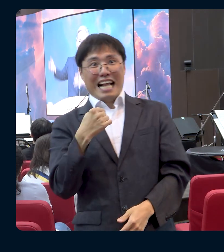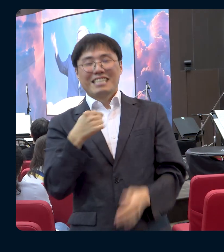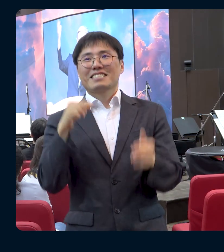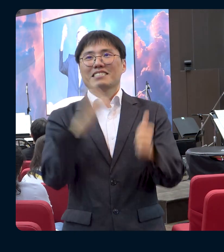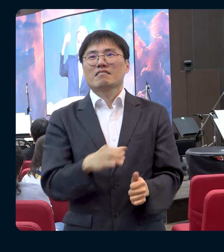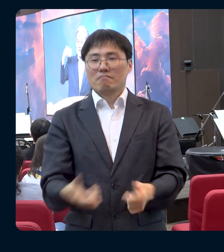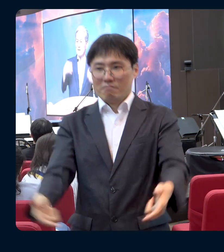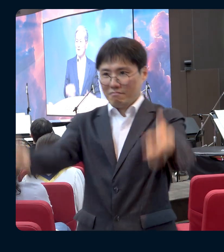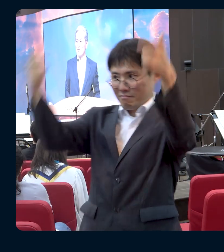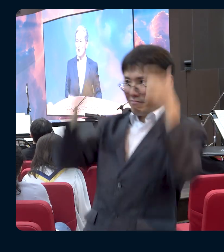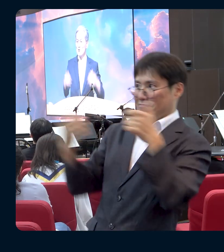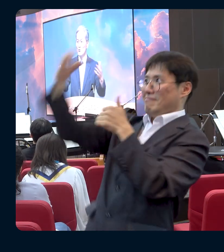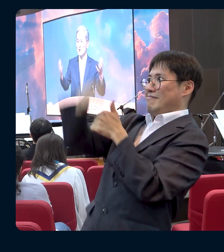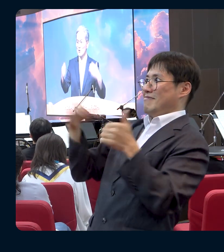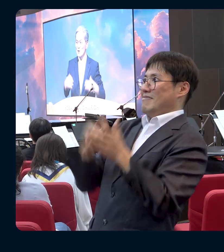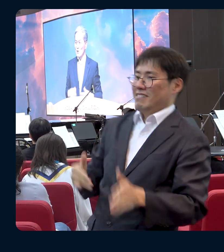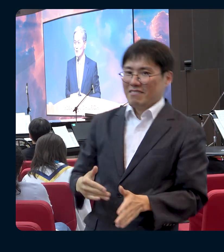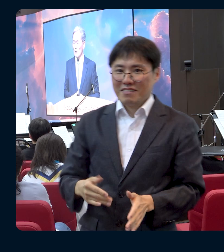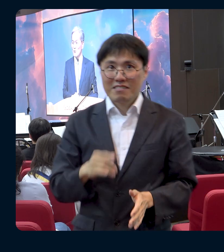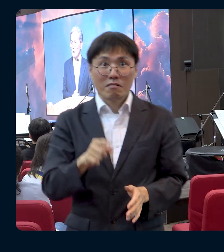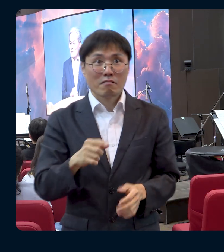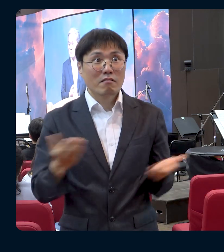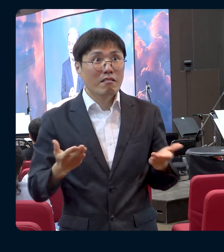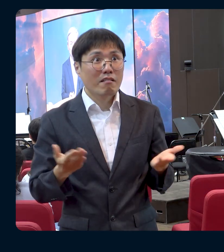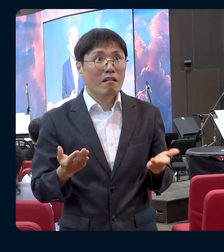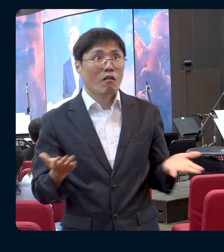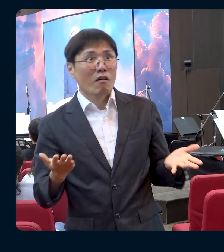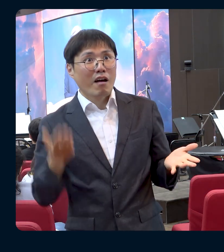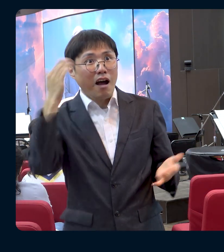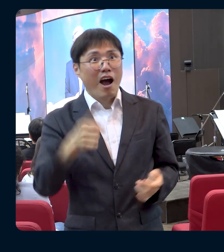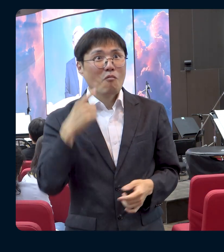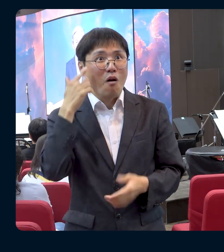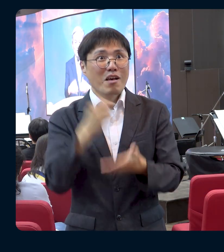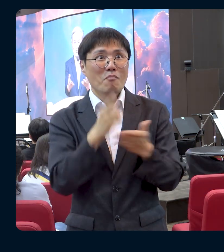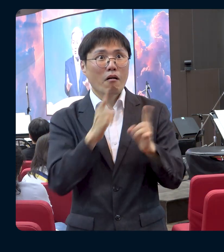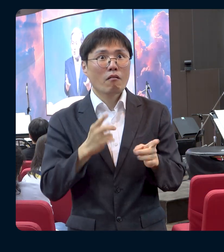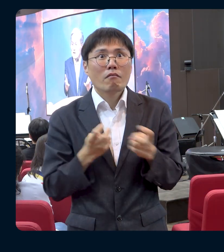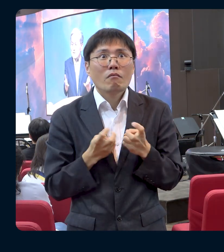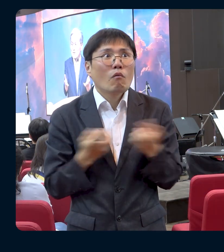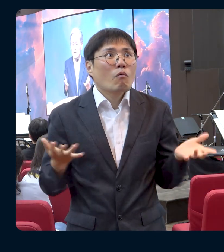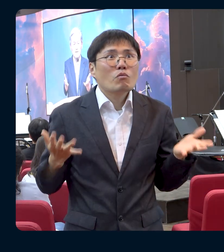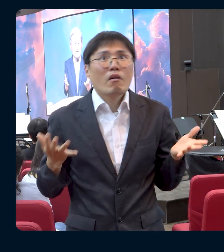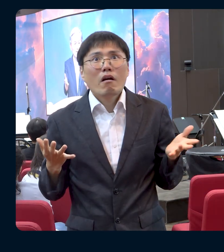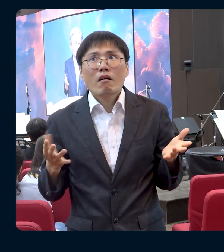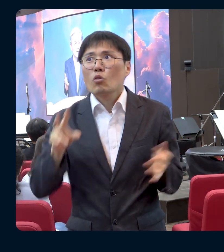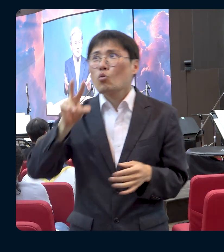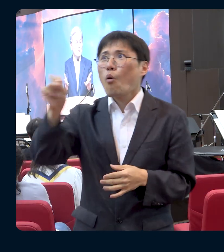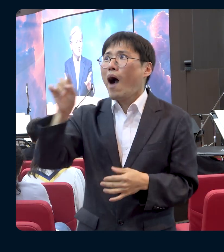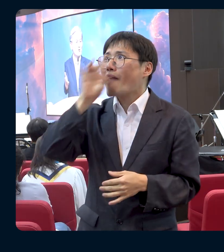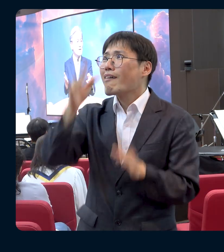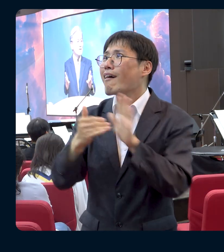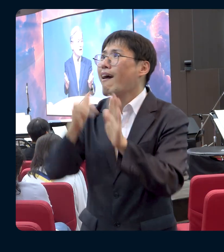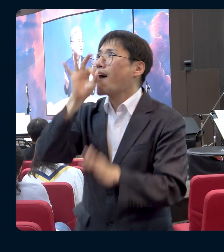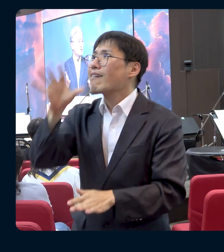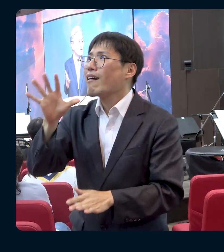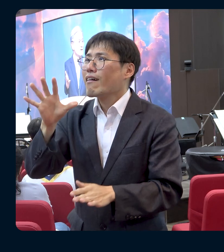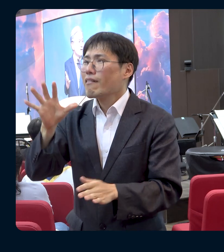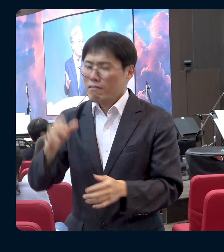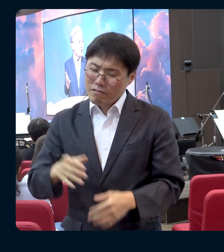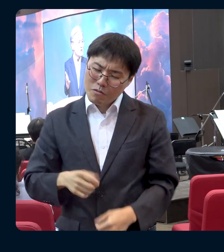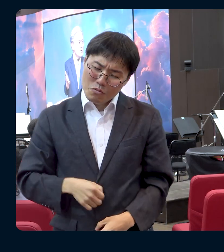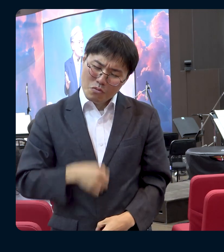저한테 넘겨버리신 거예요. 그러니까 그분들이 찾아왔더라고요. 한국 사람이 이렇게 말씀하셨어요. 제가 어떻게 노를 하겠어요? 전 뭐